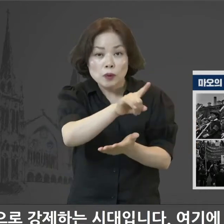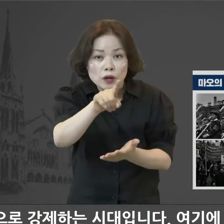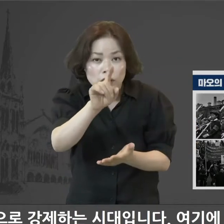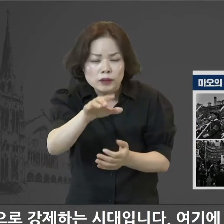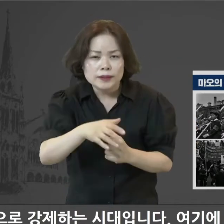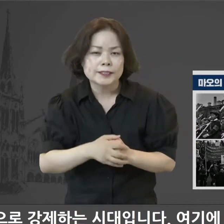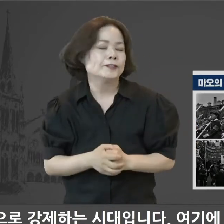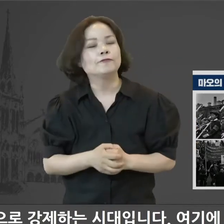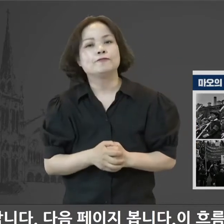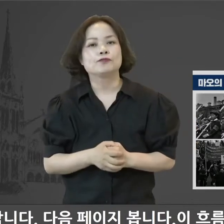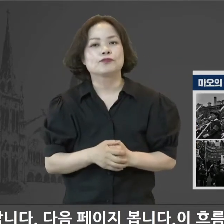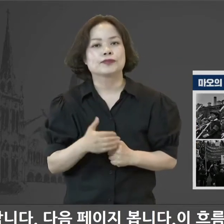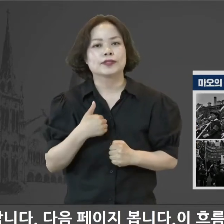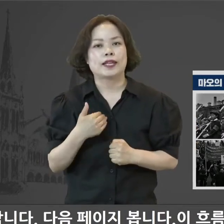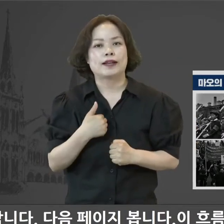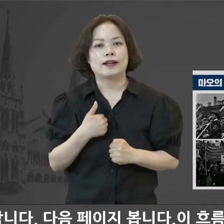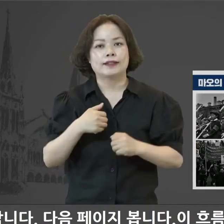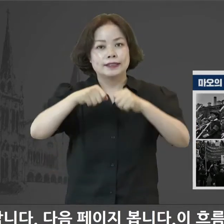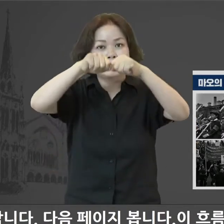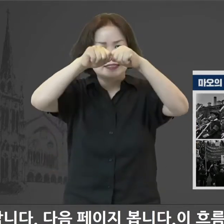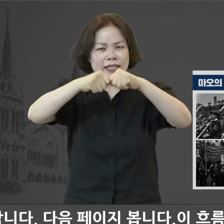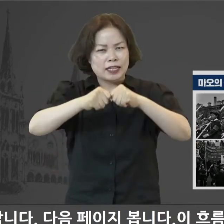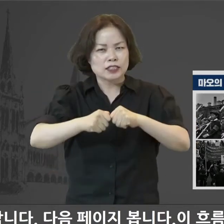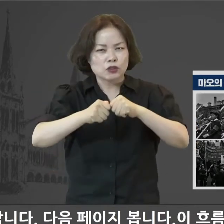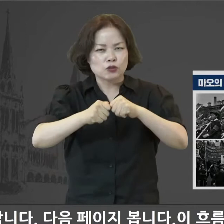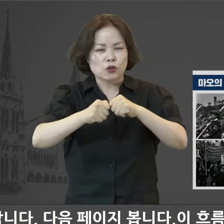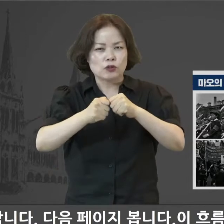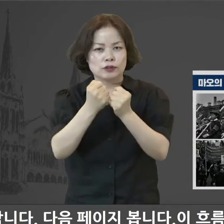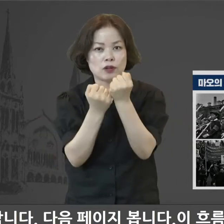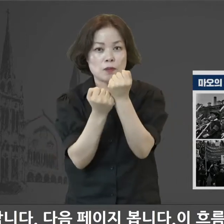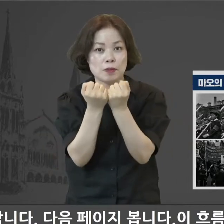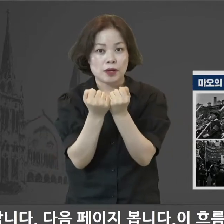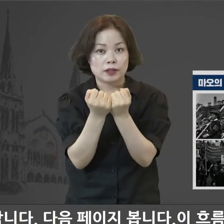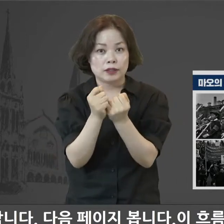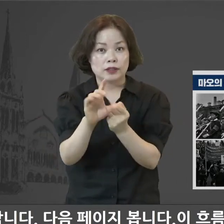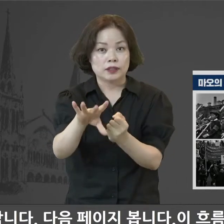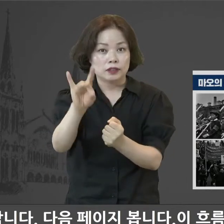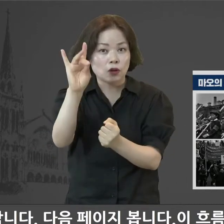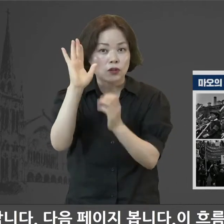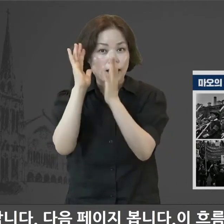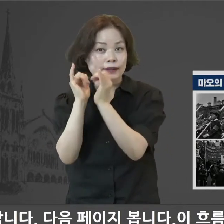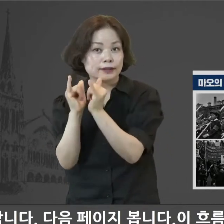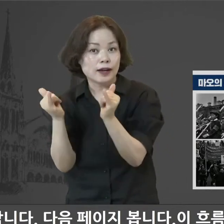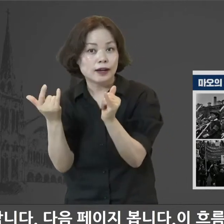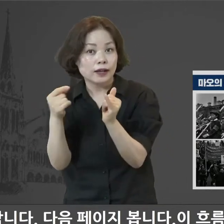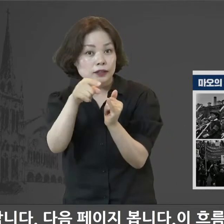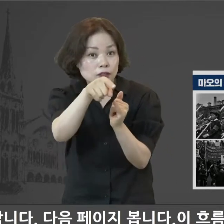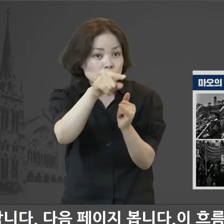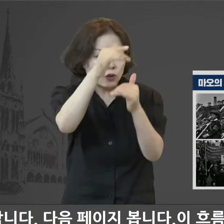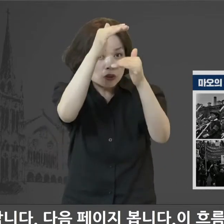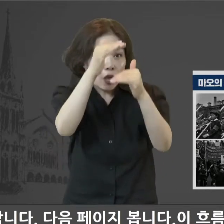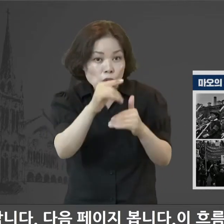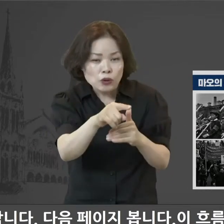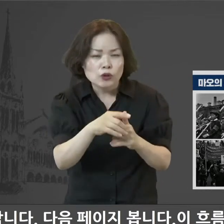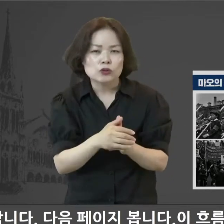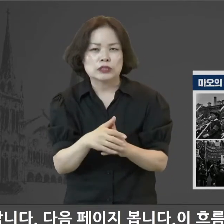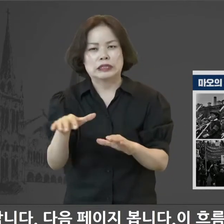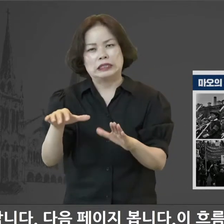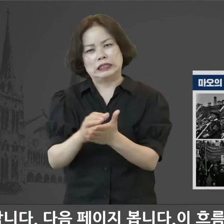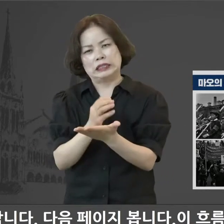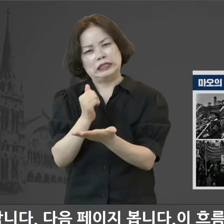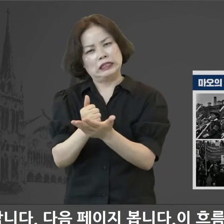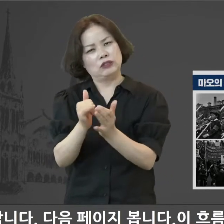제가 제대로 체계적으로 설명한 첫 학자인 것 같은데, 저게 사실 우리 크리스찬들은